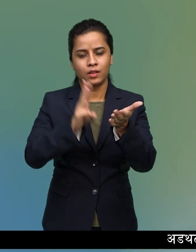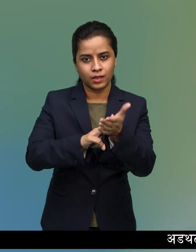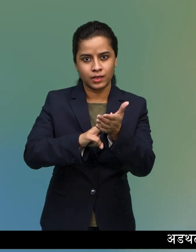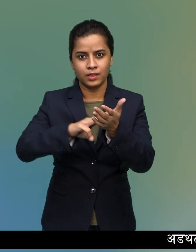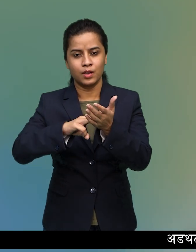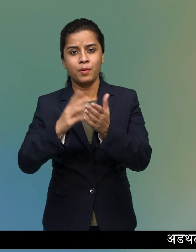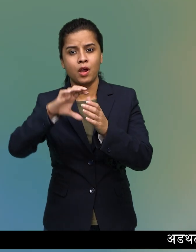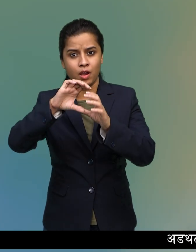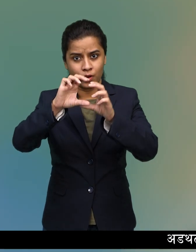अडथळ्याशिवाय वाहू देतात.